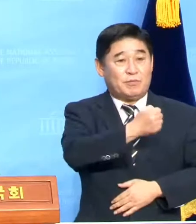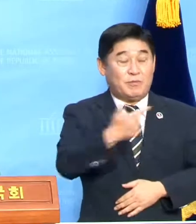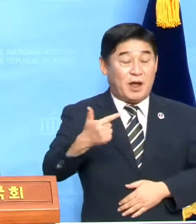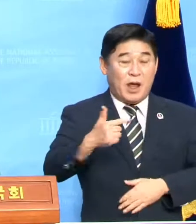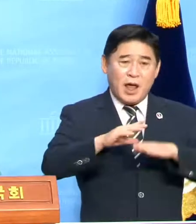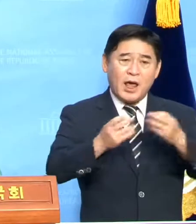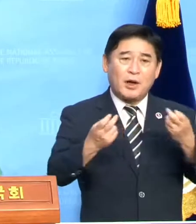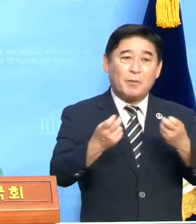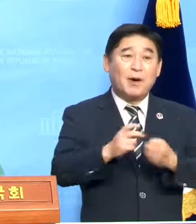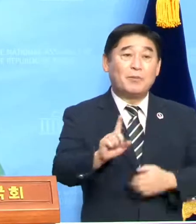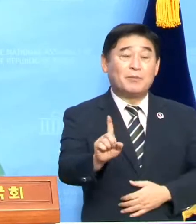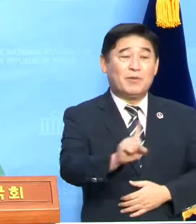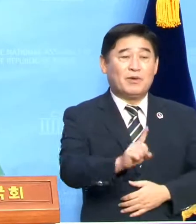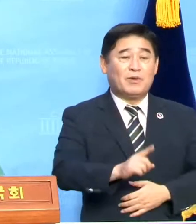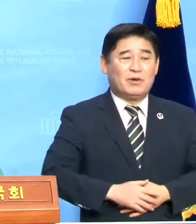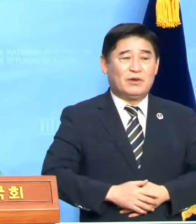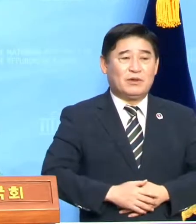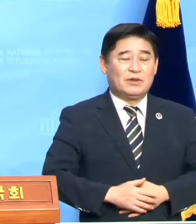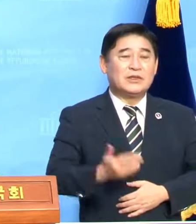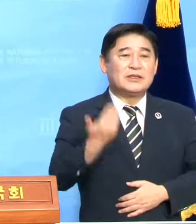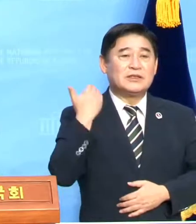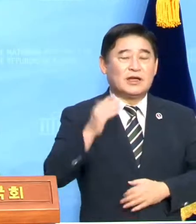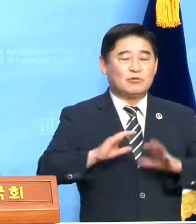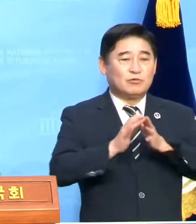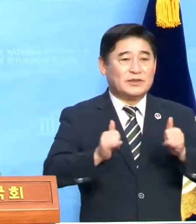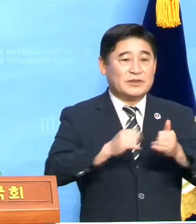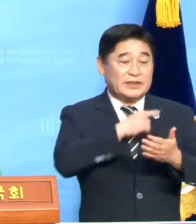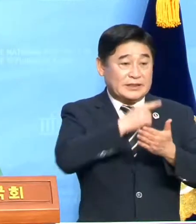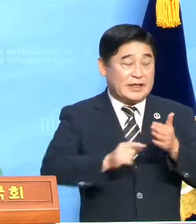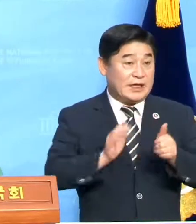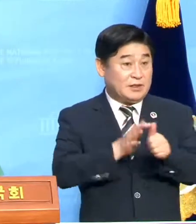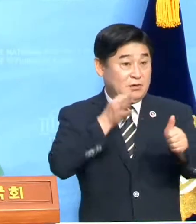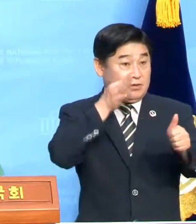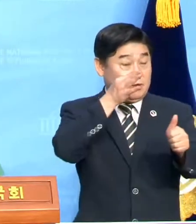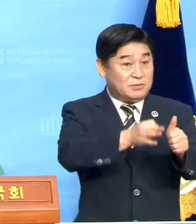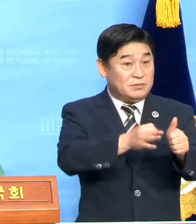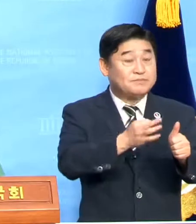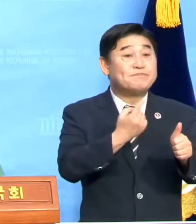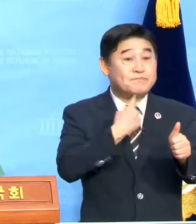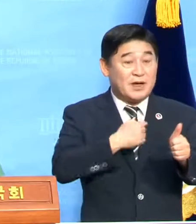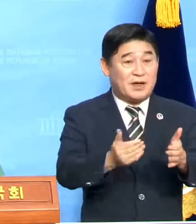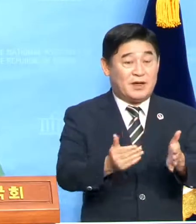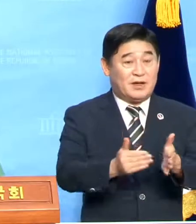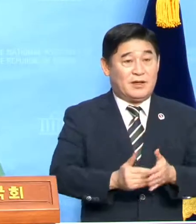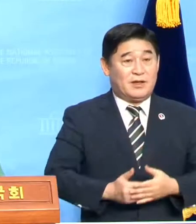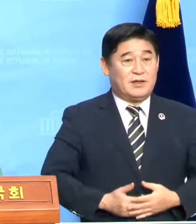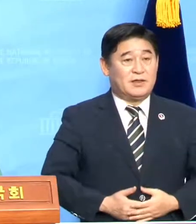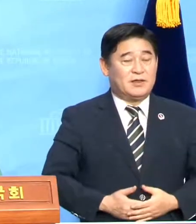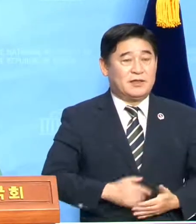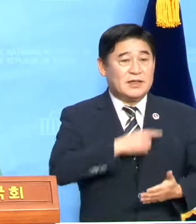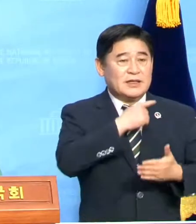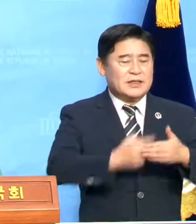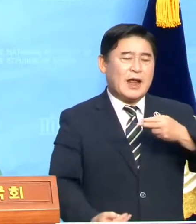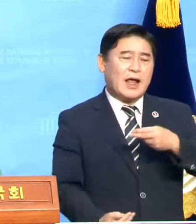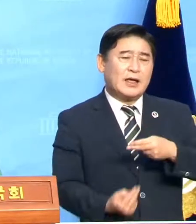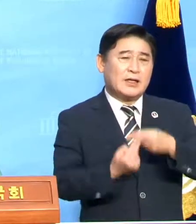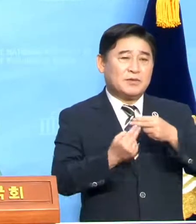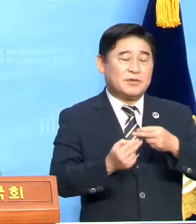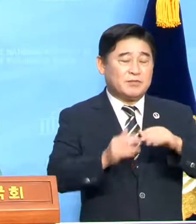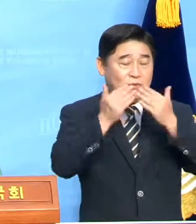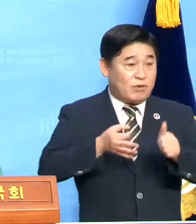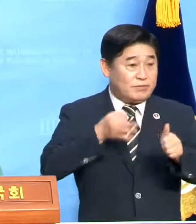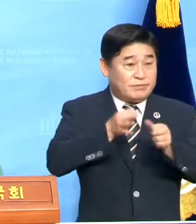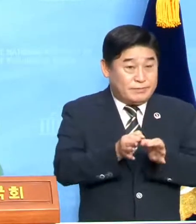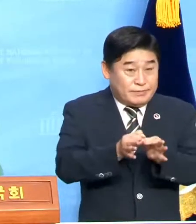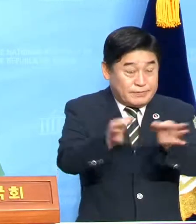이것을 해결하기 위해 지난 전국민 재난 지원금이 지급되기 됐습니다 재난 기금이 모두에게 지급되지